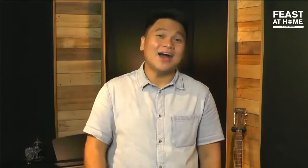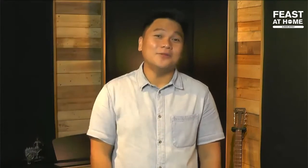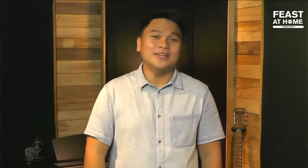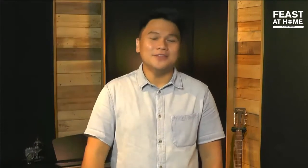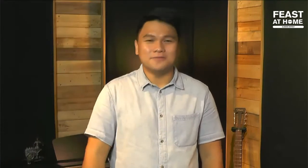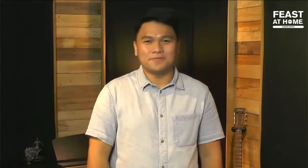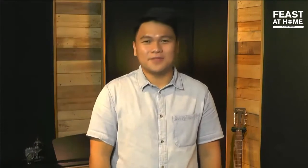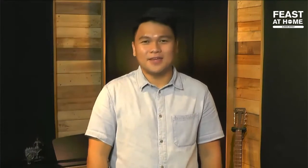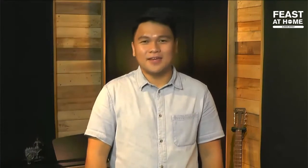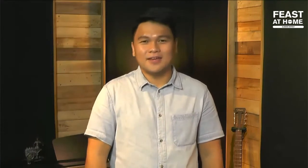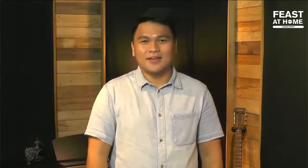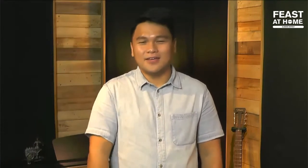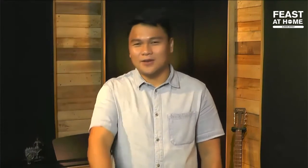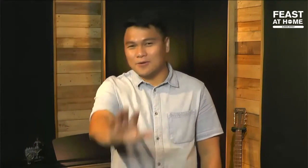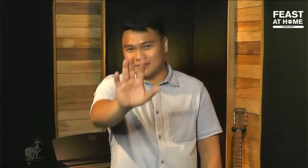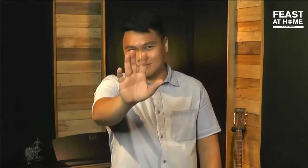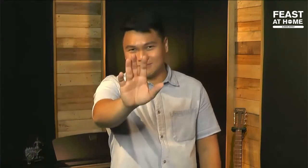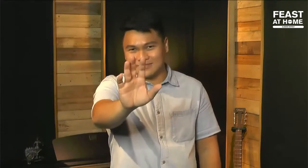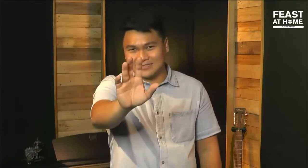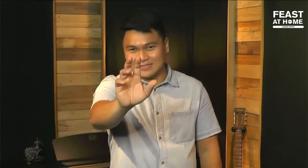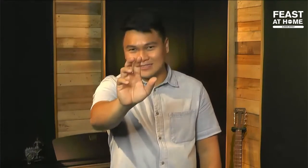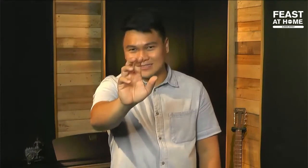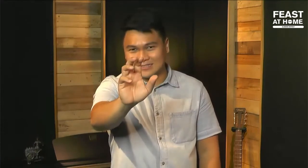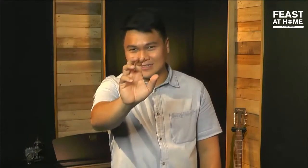Humihit-hit lang ako dito. You know what?